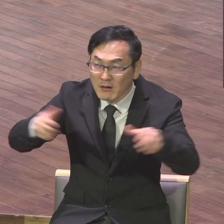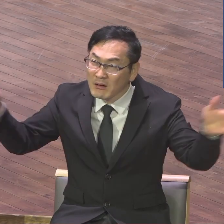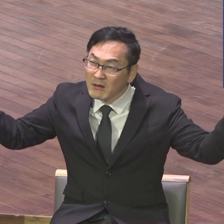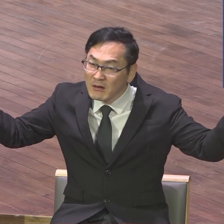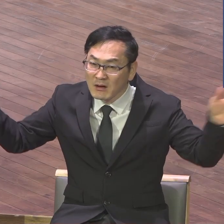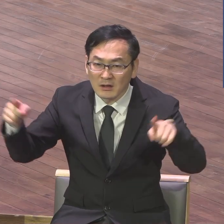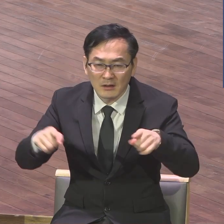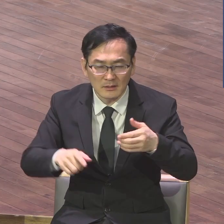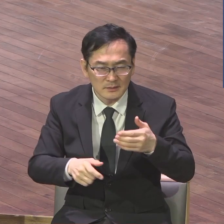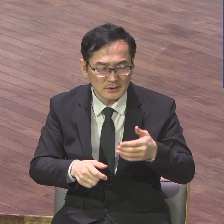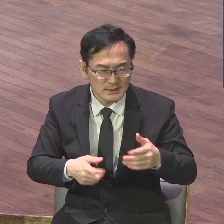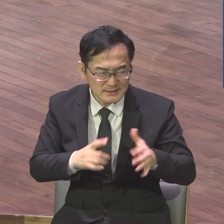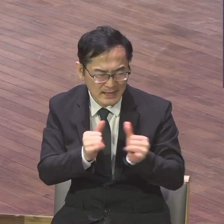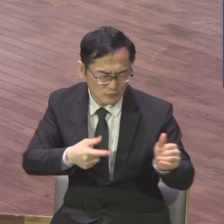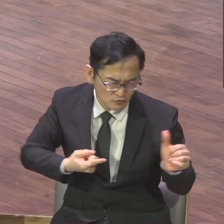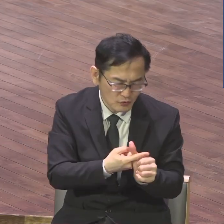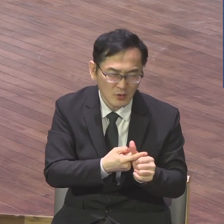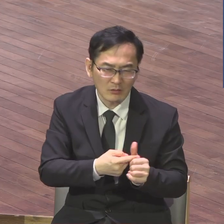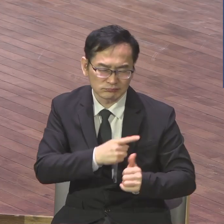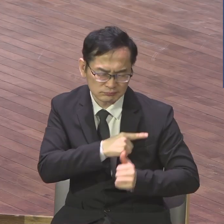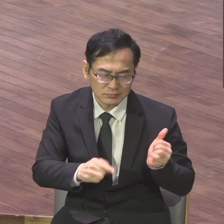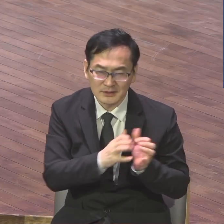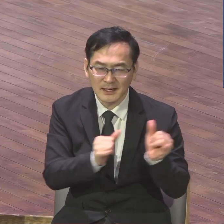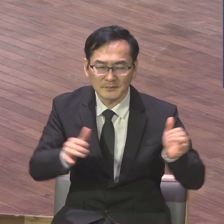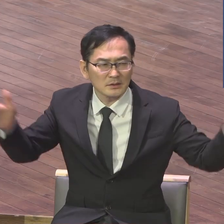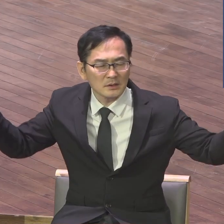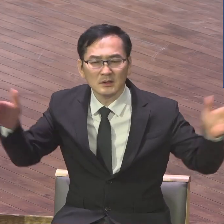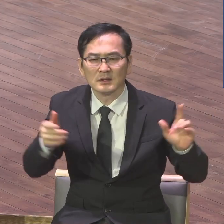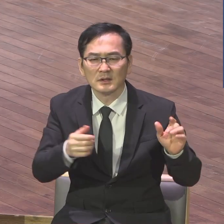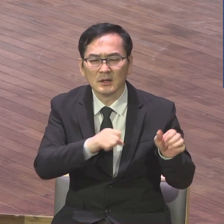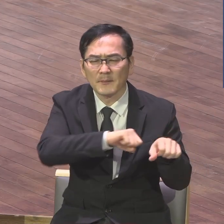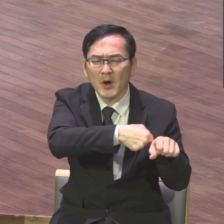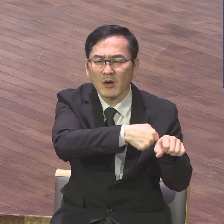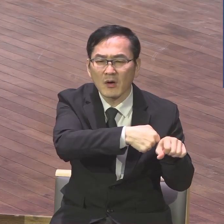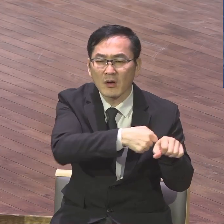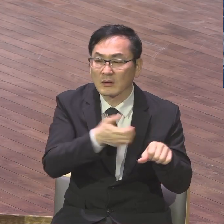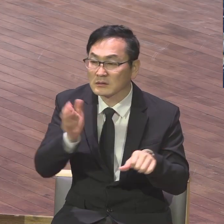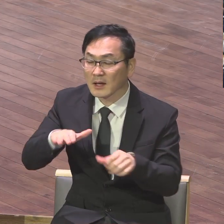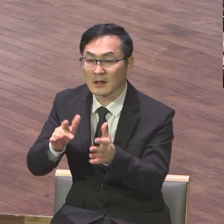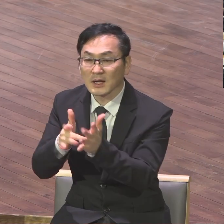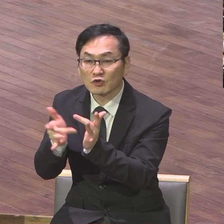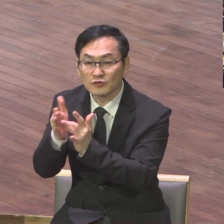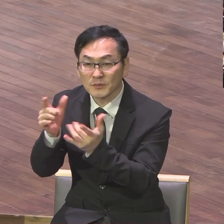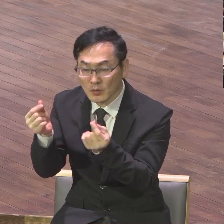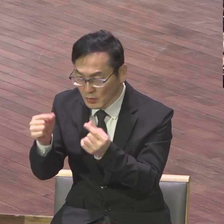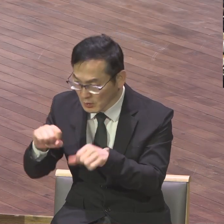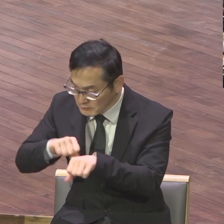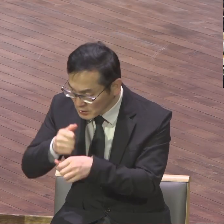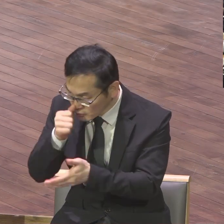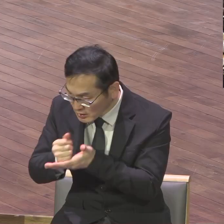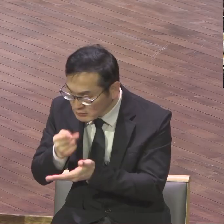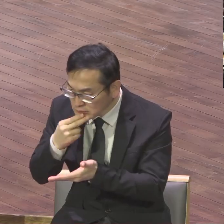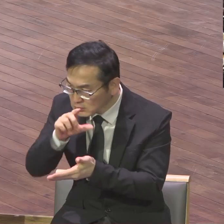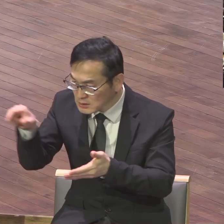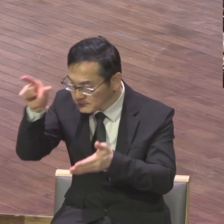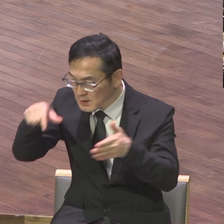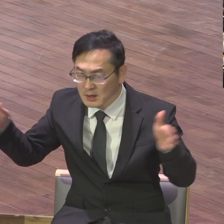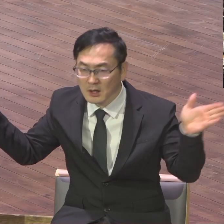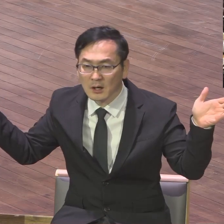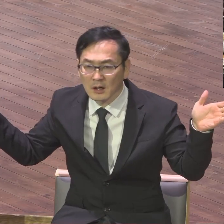때문에 중요한데 그보다 중요한 것은 영생을 주기 위한 부활입니다. 부활이죠.